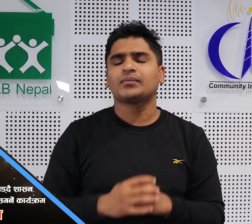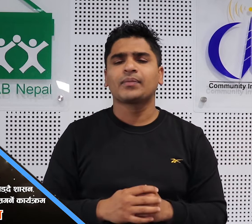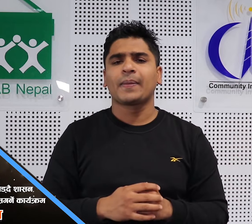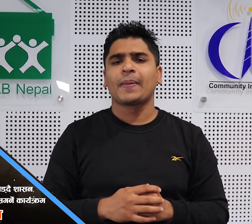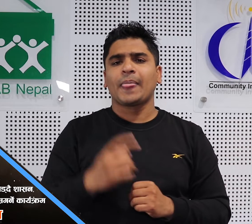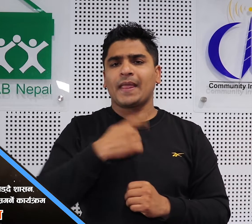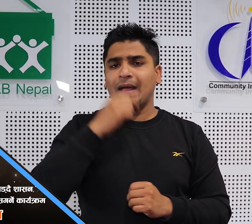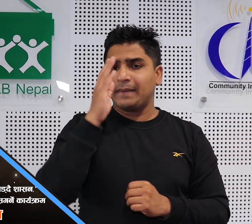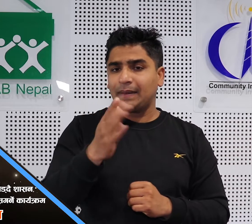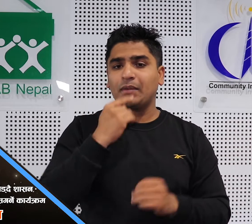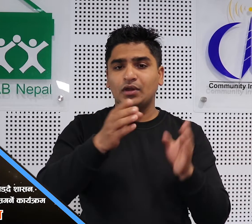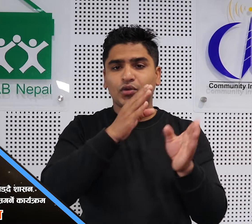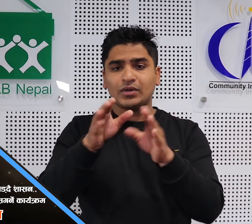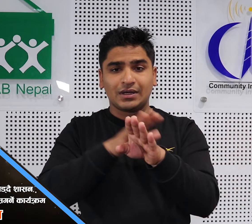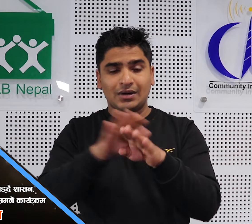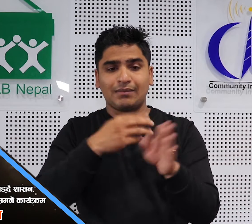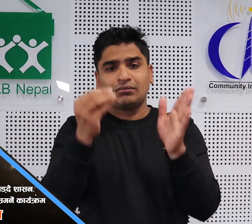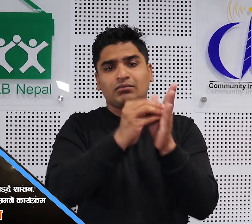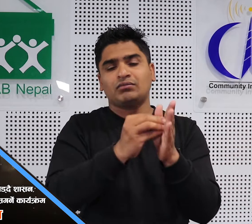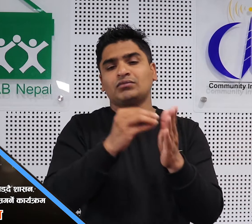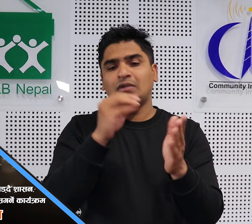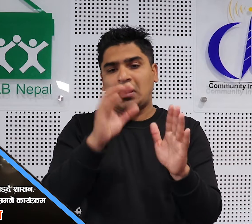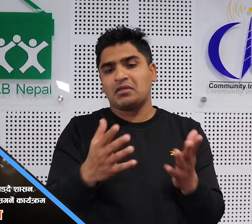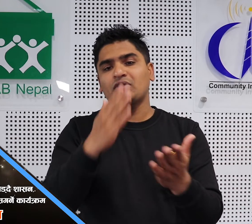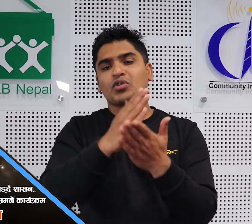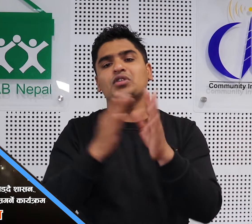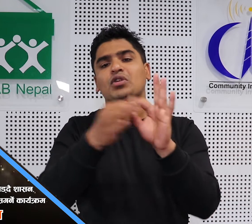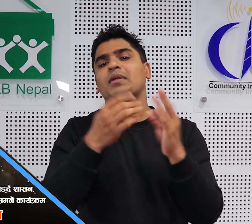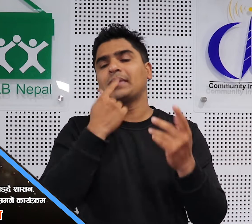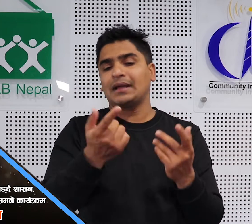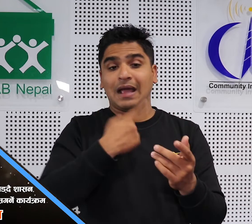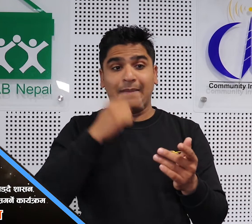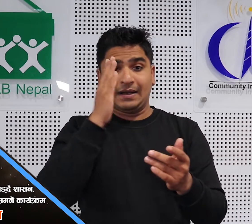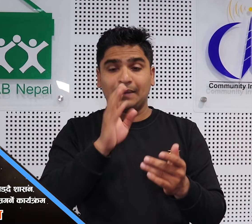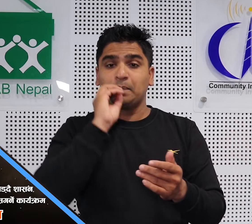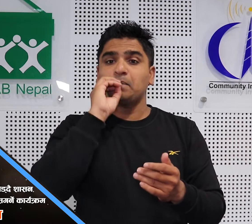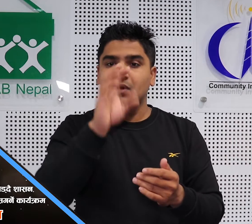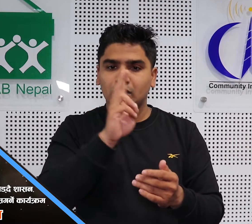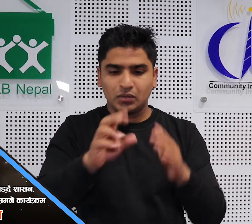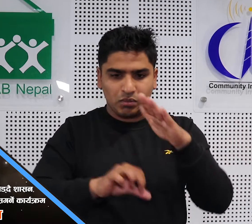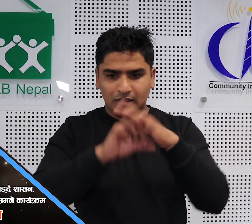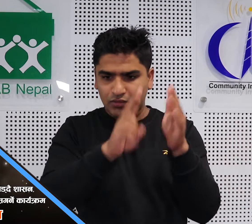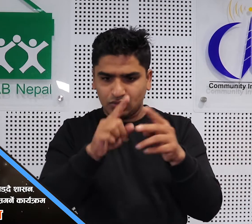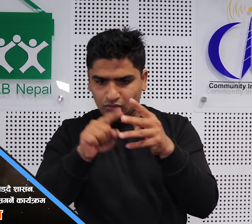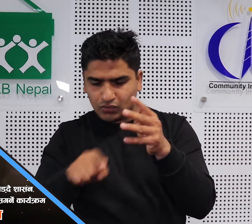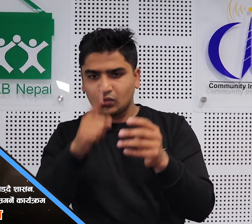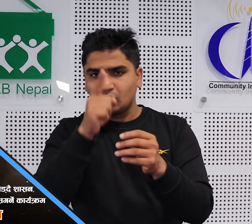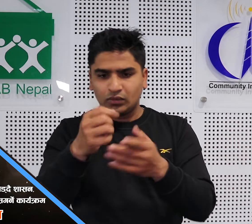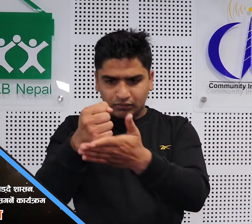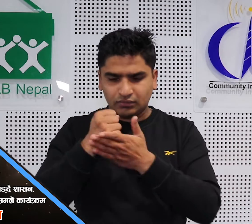हामीले भनेको योजनाहरू नै उहाँहरूले हाल्नुहुन्न अनि कसरी समन्वय गर्नु, हामीले भनेको हाम्रो चाहिँ यो खालको प्रायोरिटी हो, यो खालको तपाईँहरूले सपोर्ट गर्नु भनेर